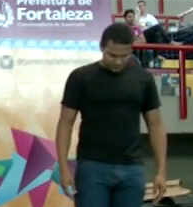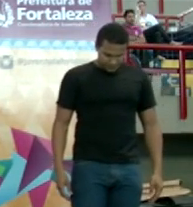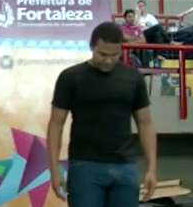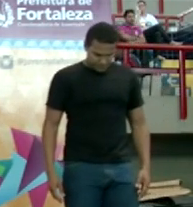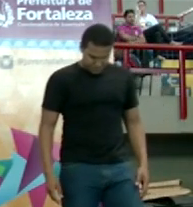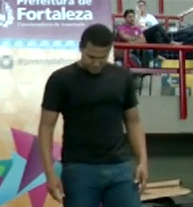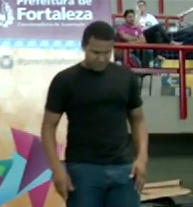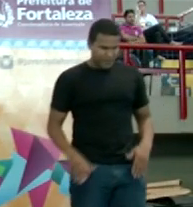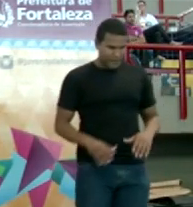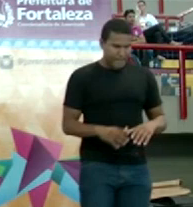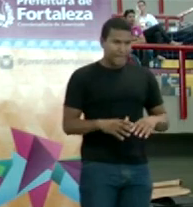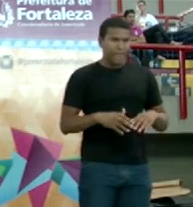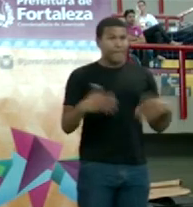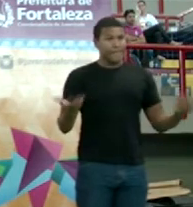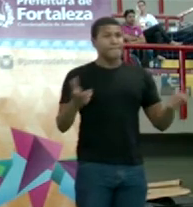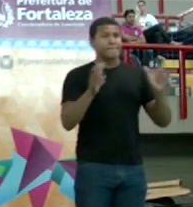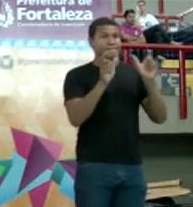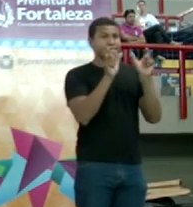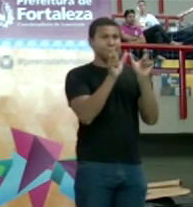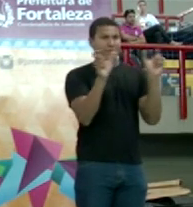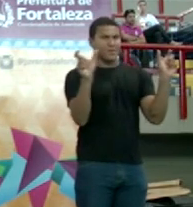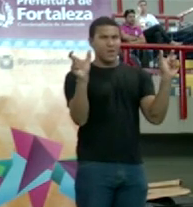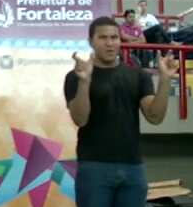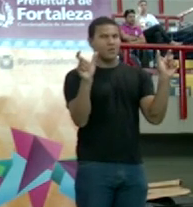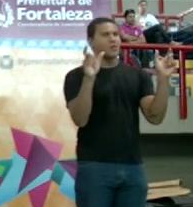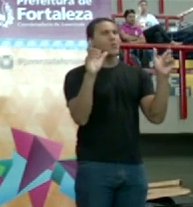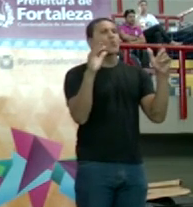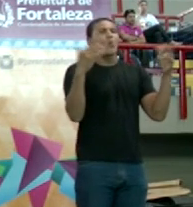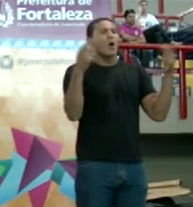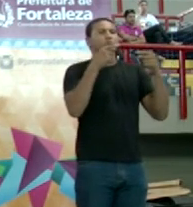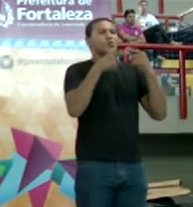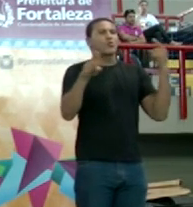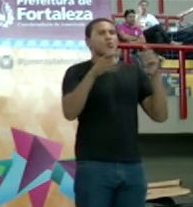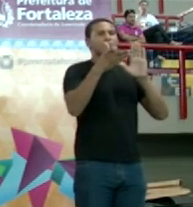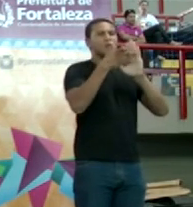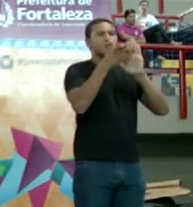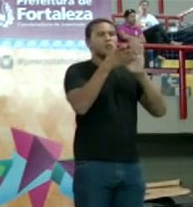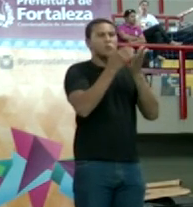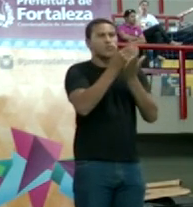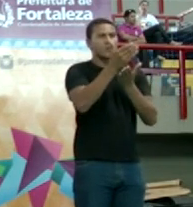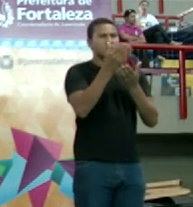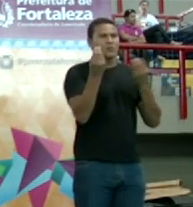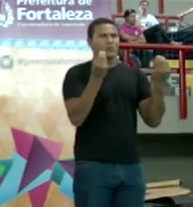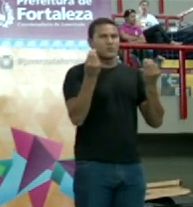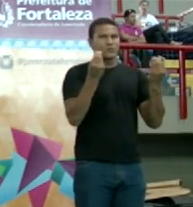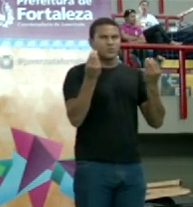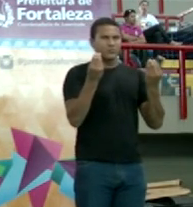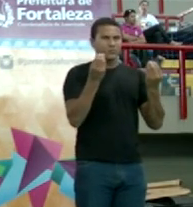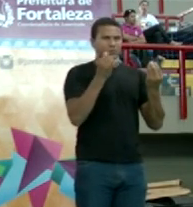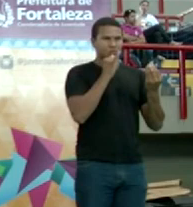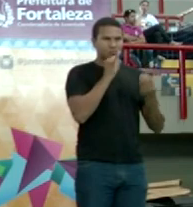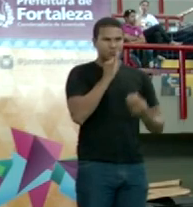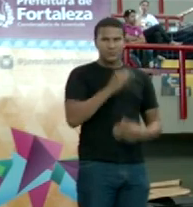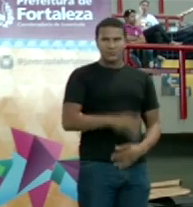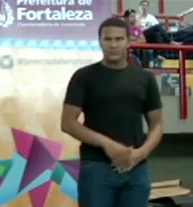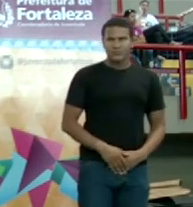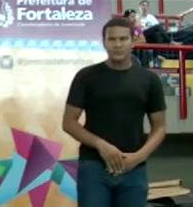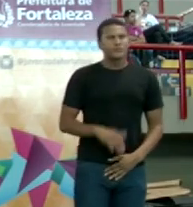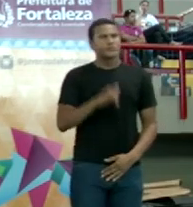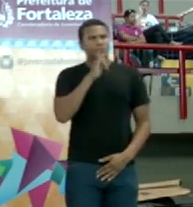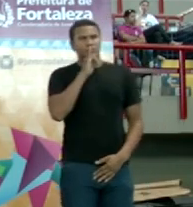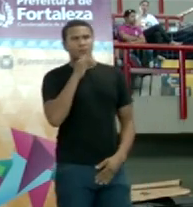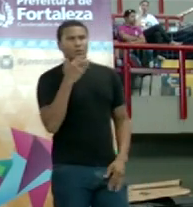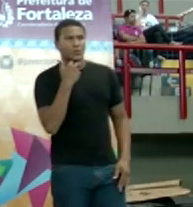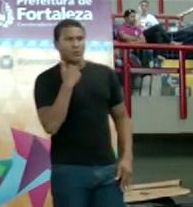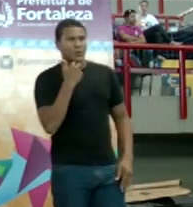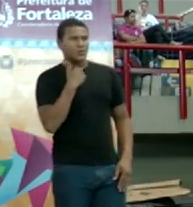Com quais palavras eu não devo iniciar um parágrafo? Você não deve iniciar com uma palavra que não